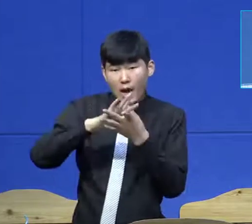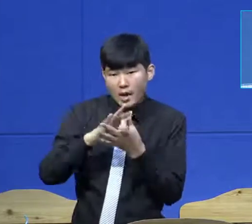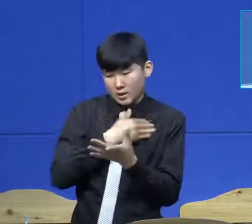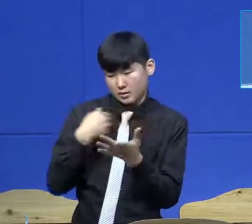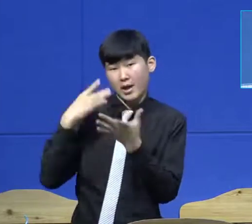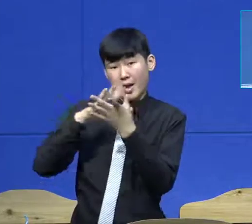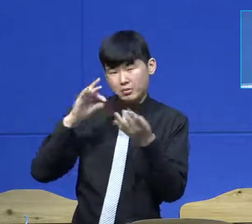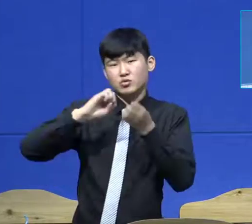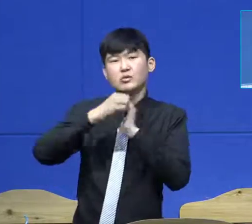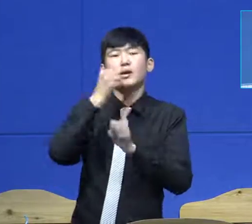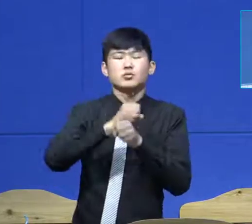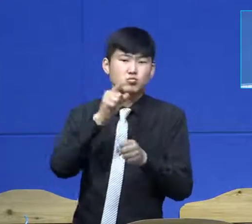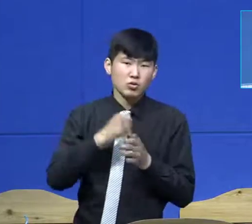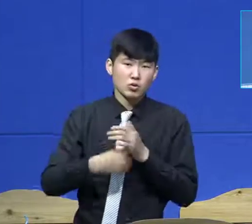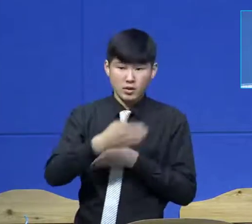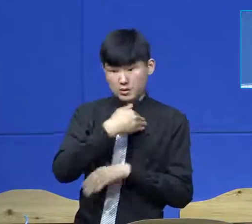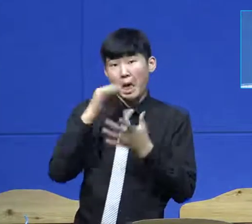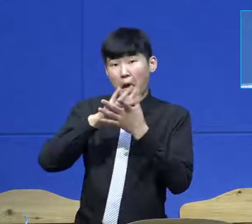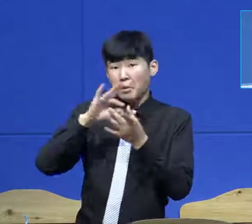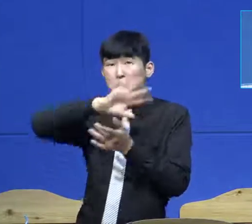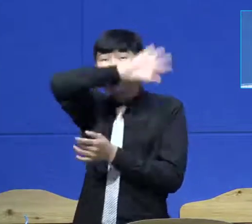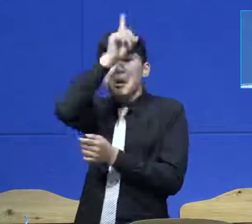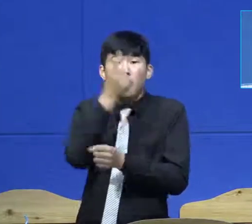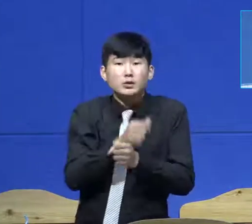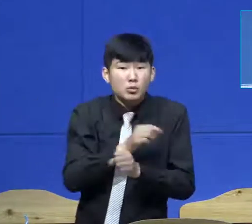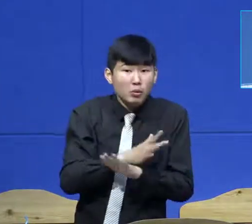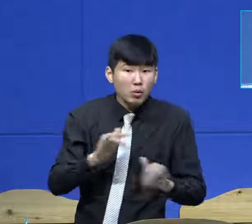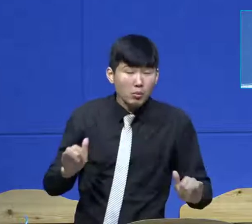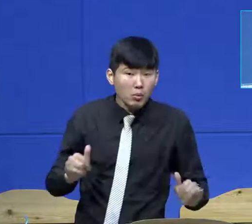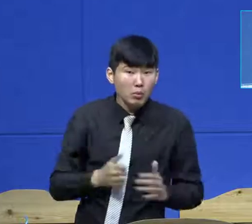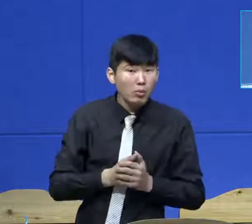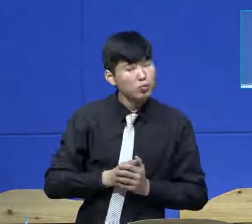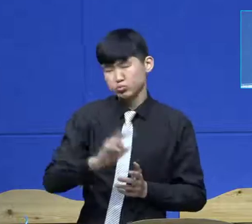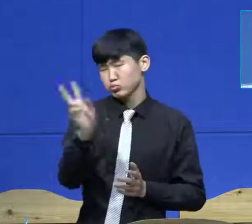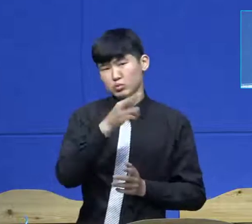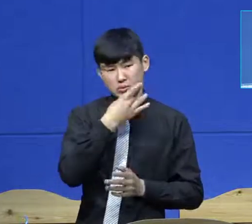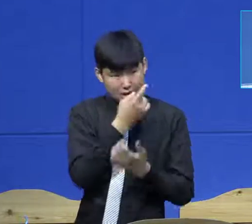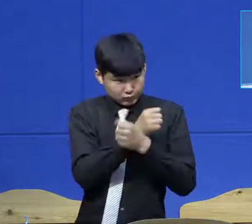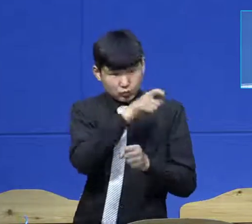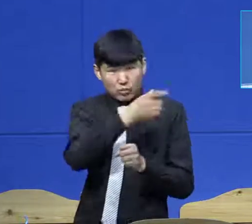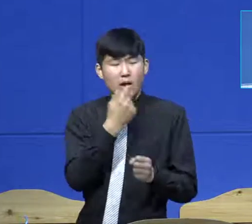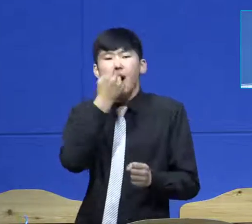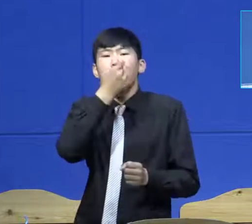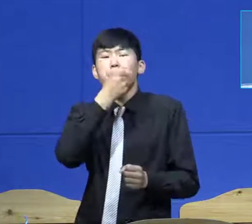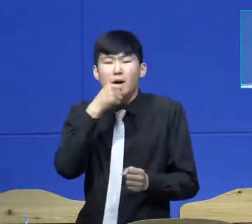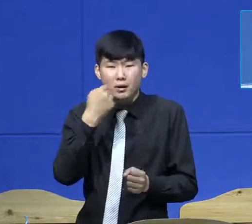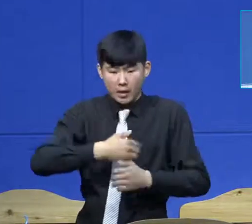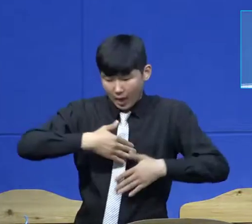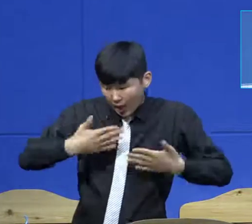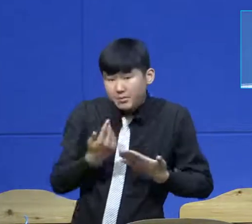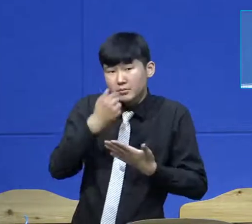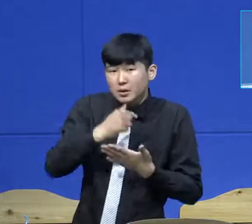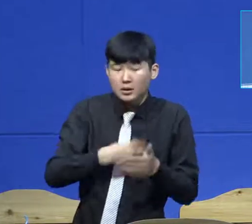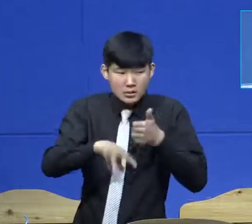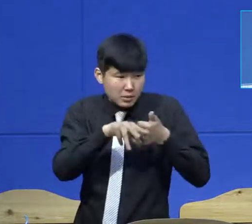сүнсний хийдэг ажил. Ариун сүнс тэнгэрээс ажиллах уу? Үгүй. Төрүүлээд аврагдсан хүний амар амьдралаар нь